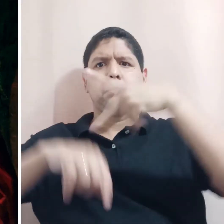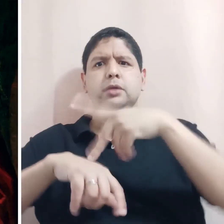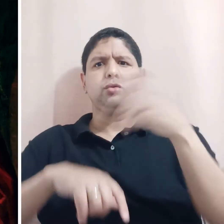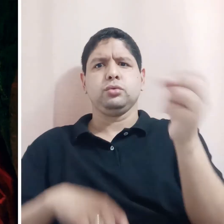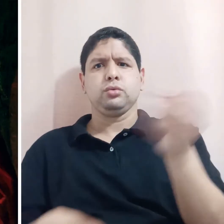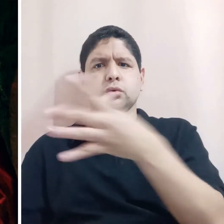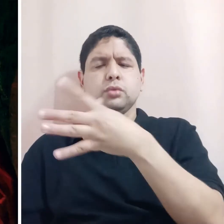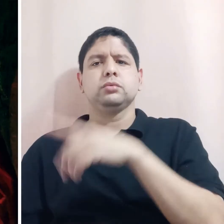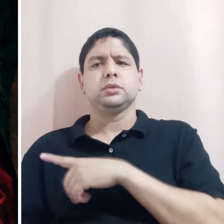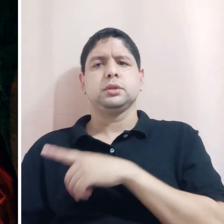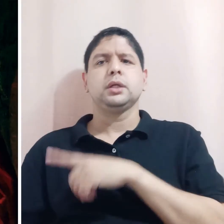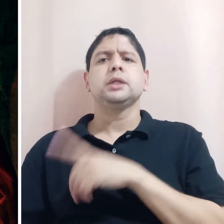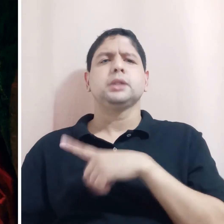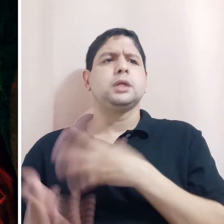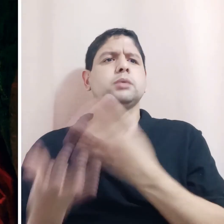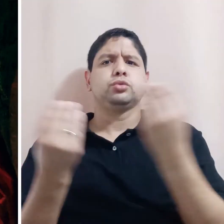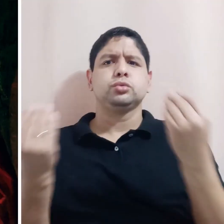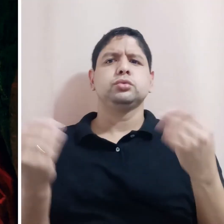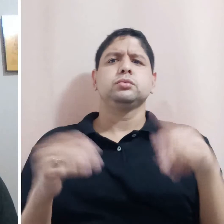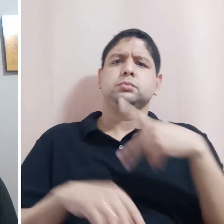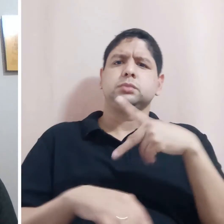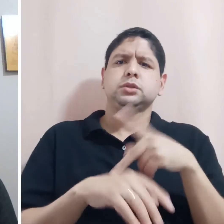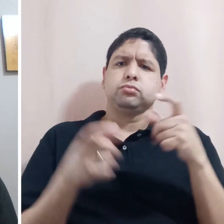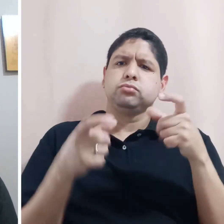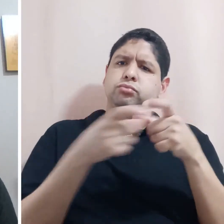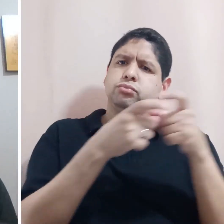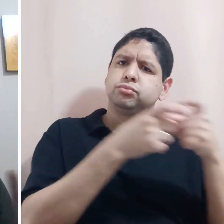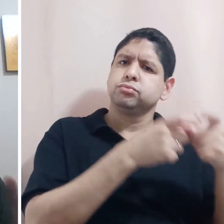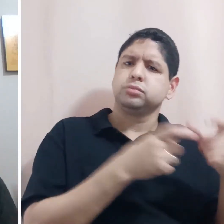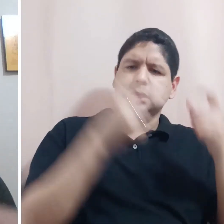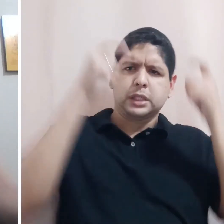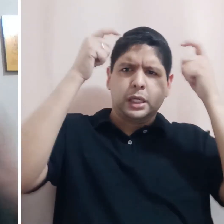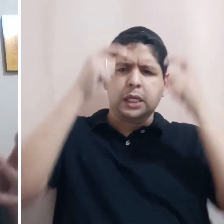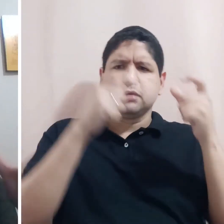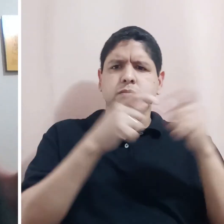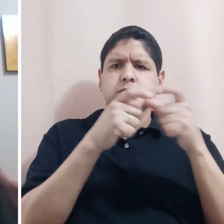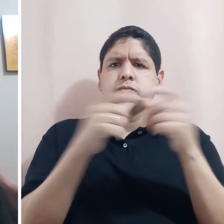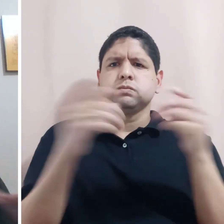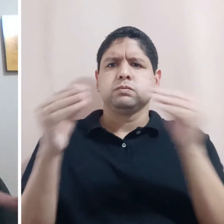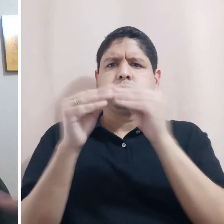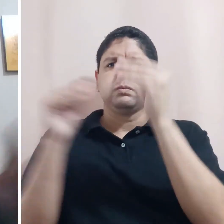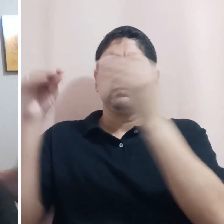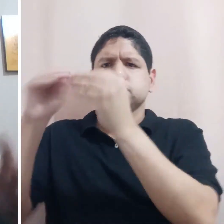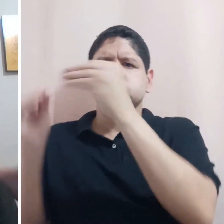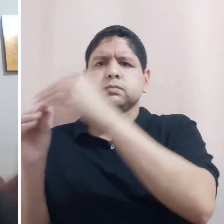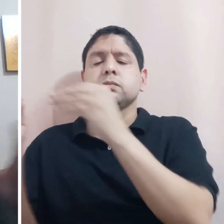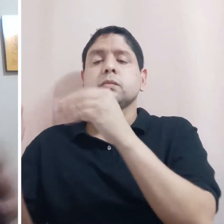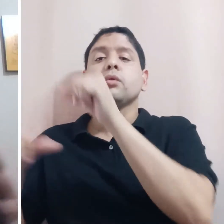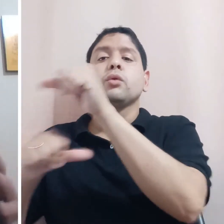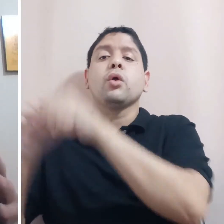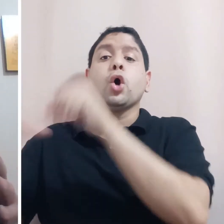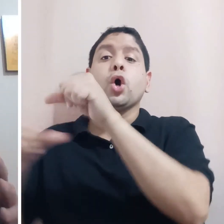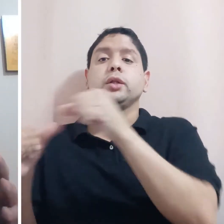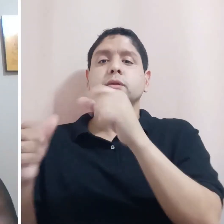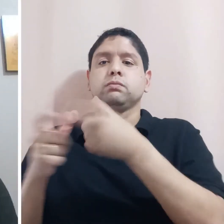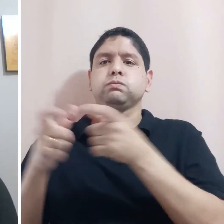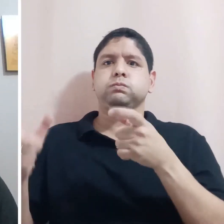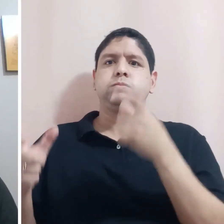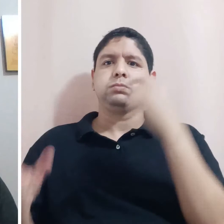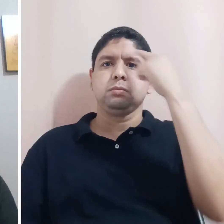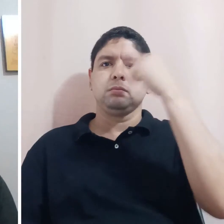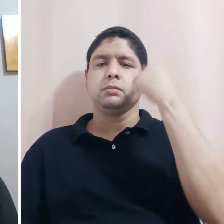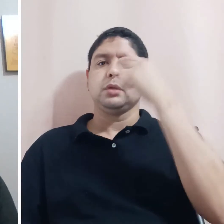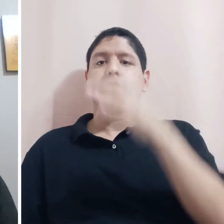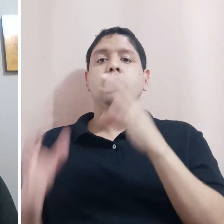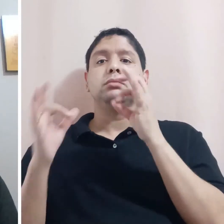formaram a Espanha, né? A Espanha era um país novo, um reino novo, né? Existiam vários pequenos reinos que foram, ao longo dos séculos, se juntando até